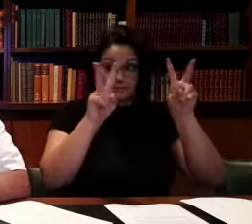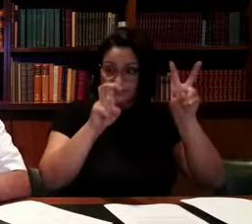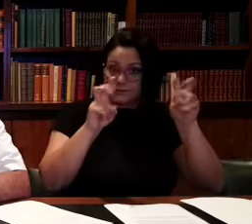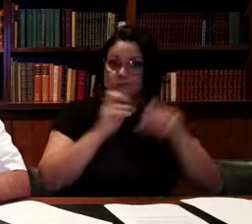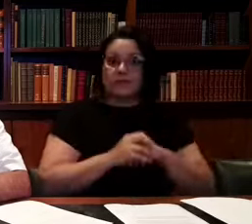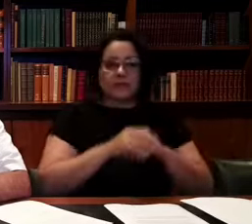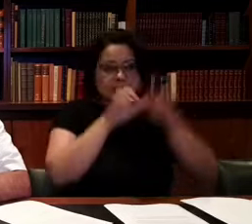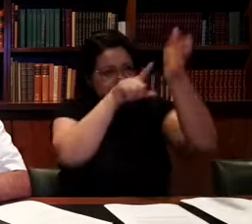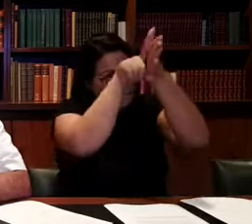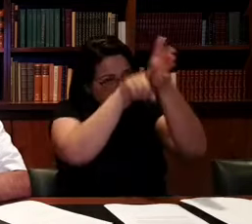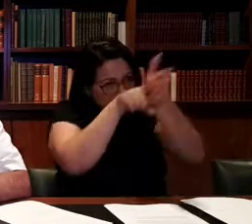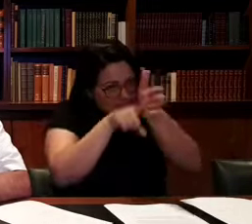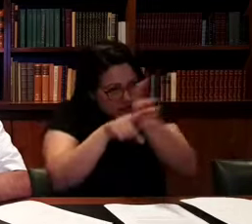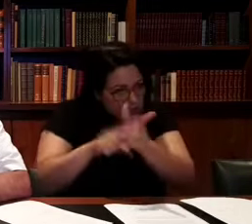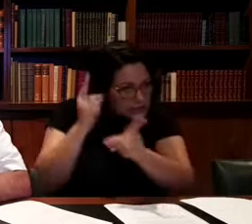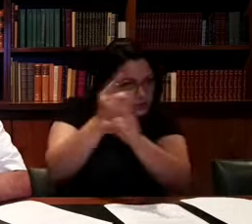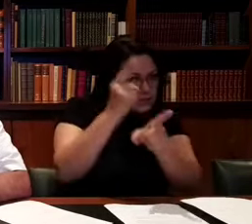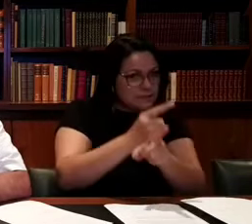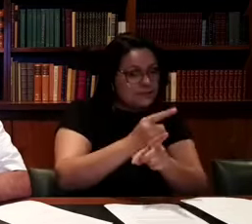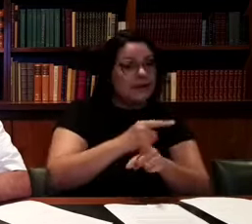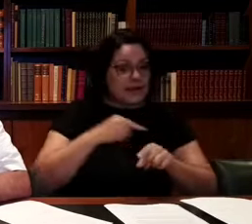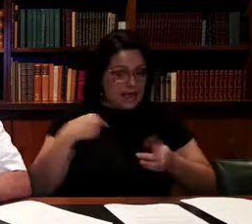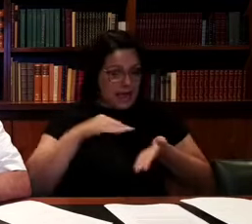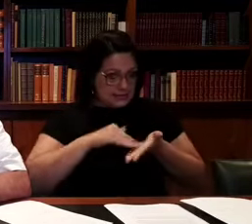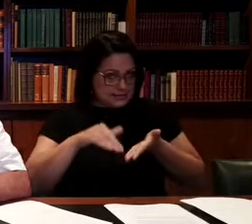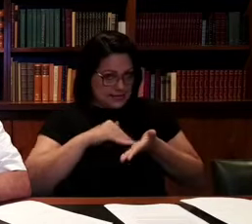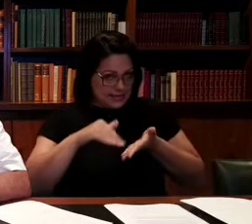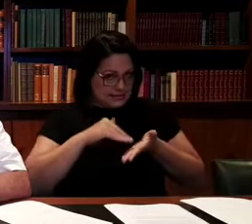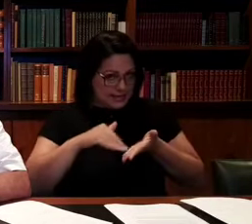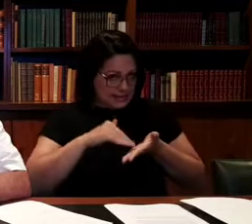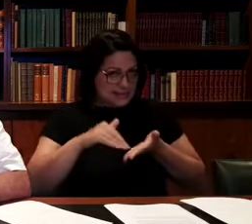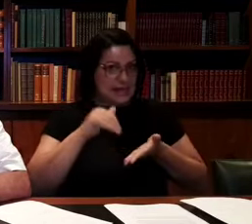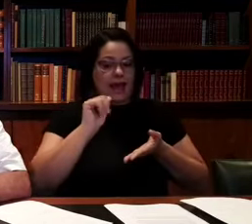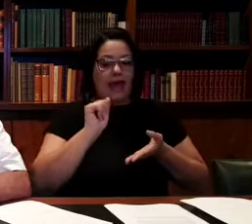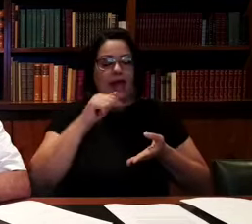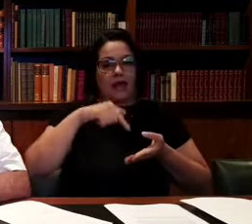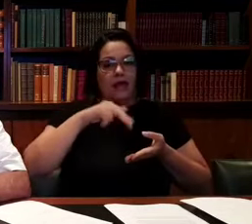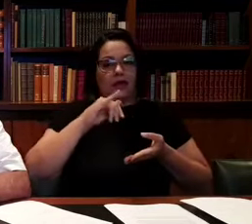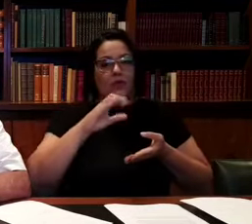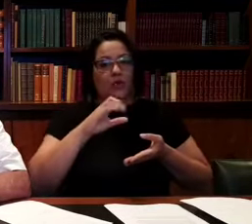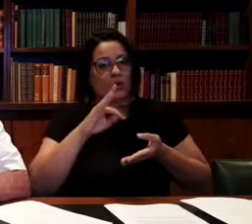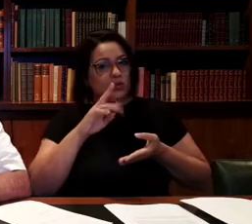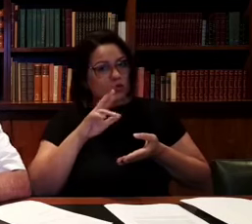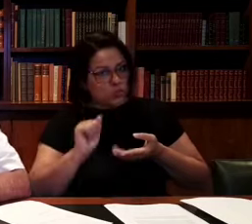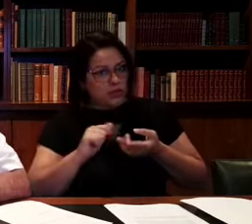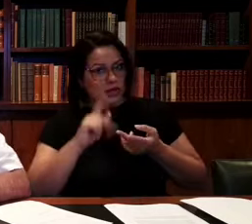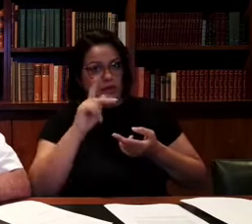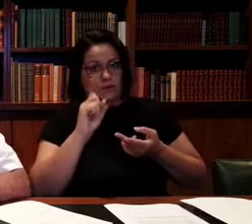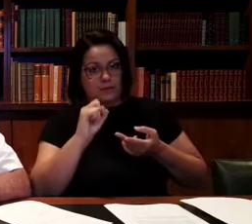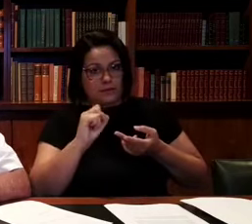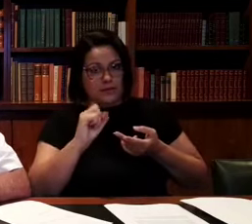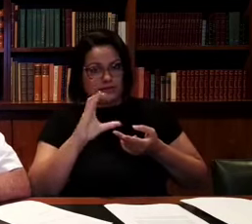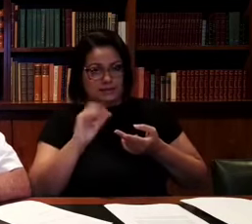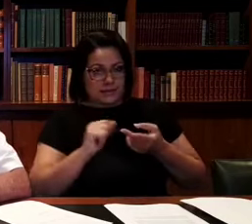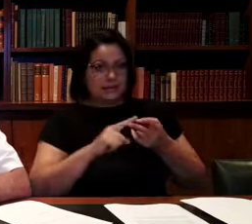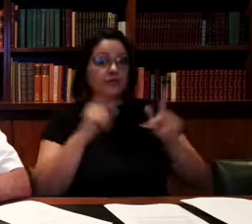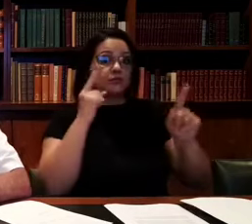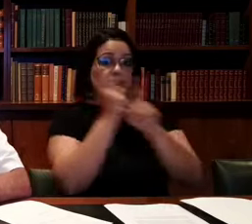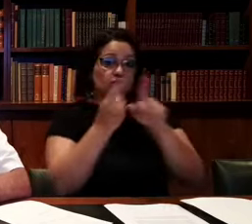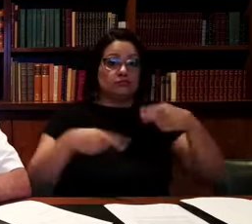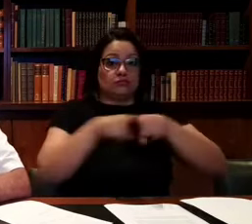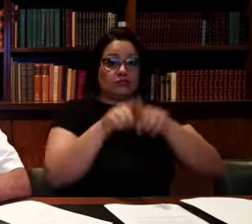rastreabilidade a secretaria de aquicultura e pesca Presidente tá fazendo uma parceria e com Global Fishing bot que é